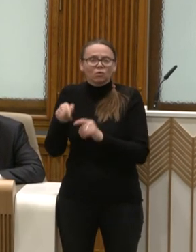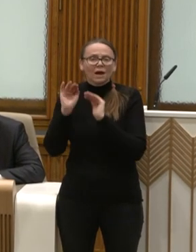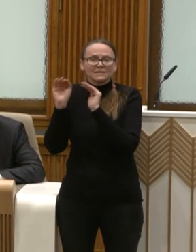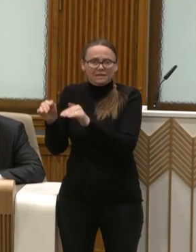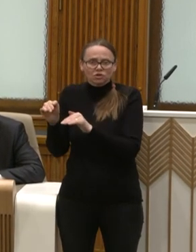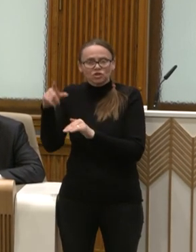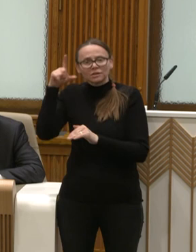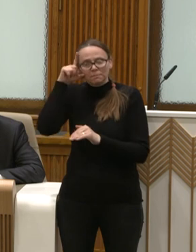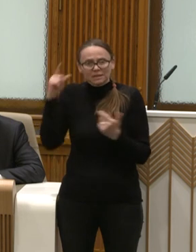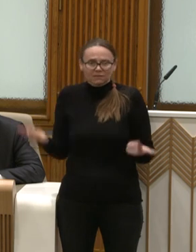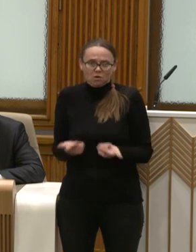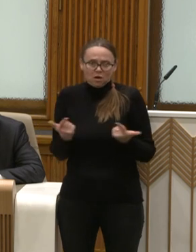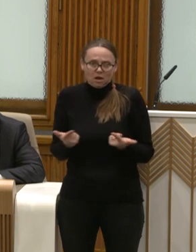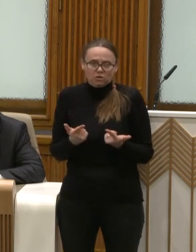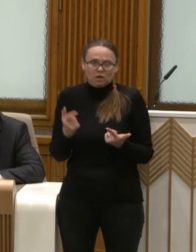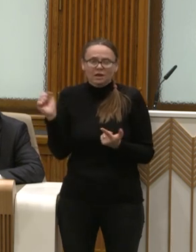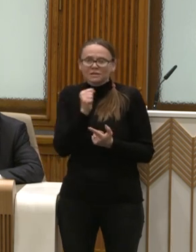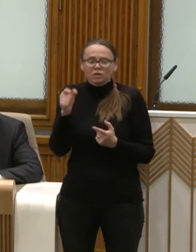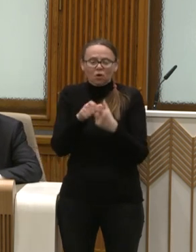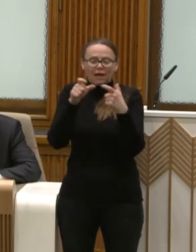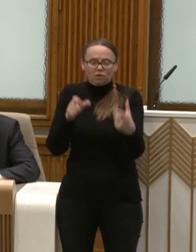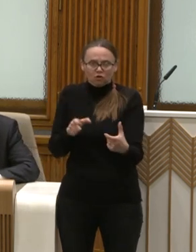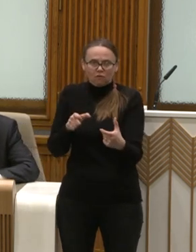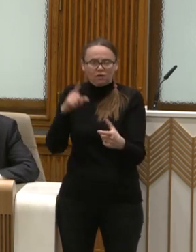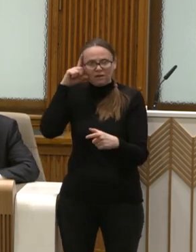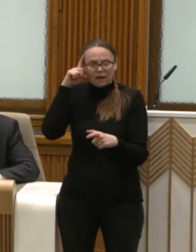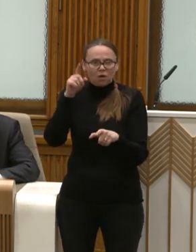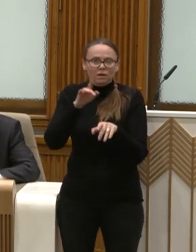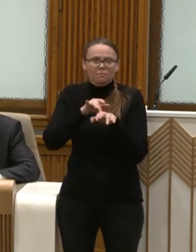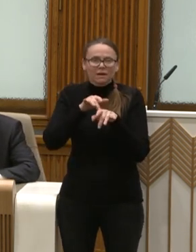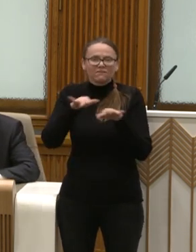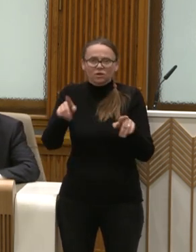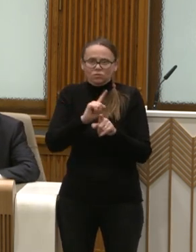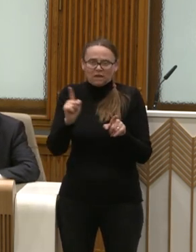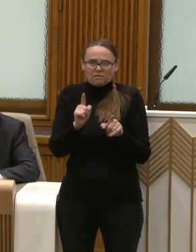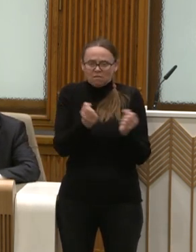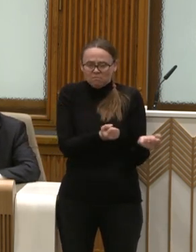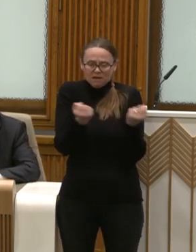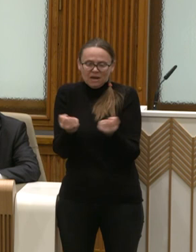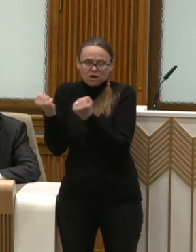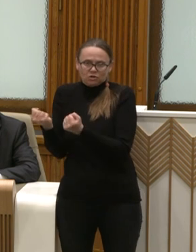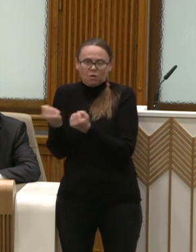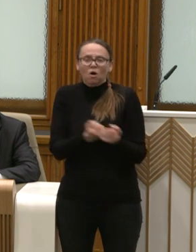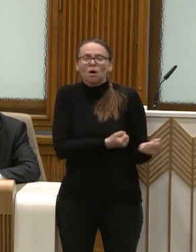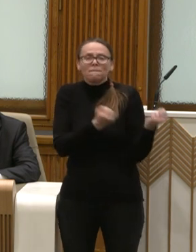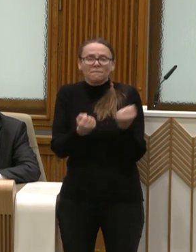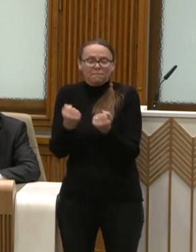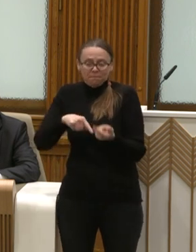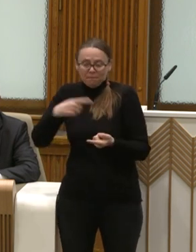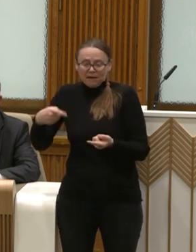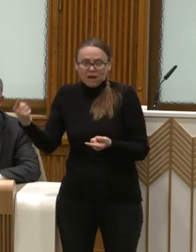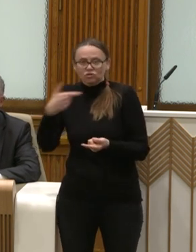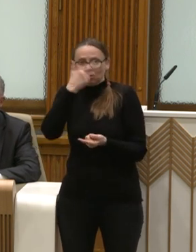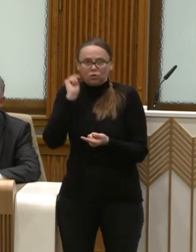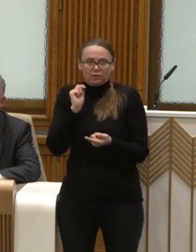zaščita bistveno lažja, ne, ker tovor v glavnem virusa ne prenaša, ne prenašamo ga ljudje. In se